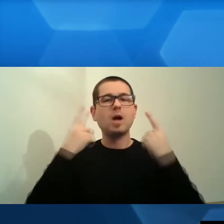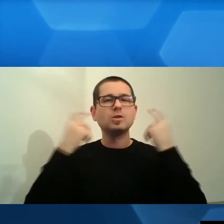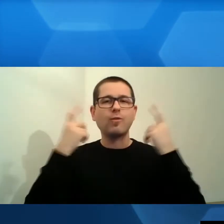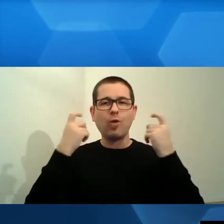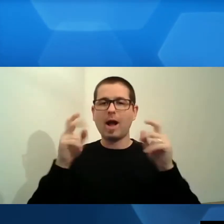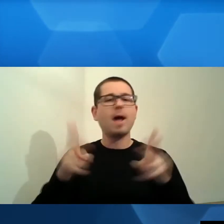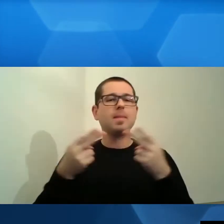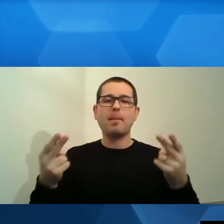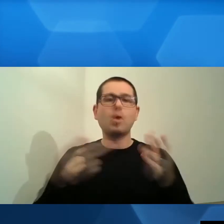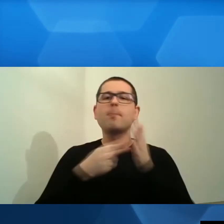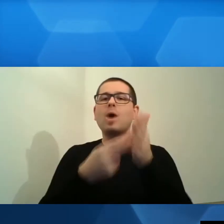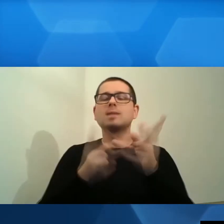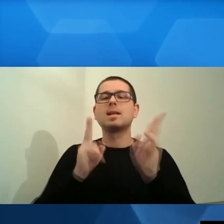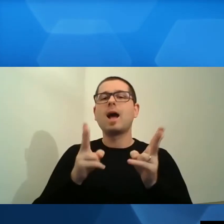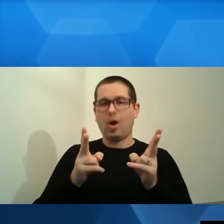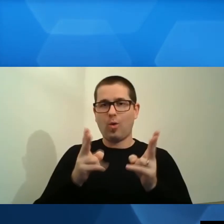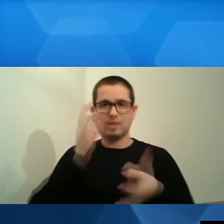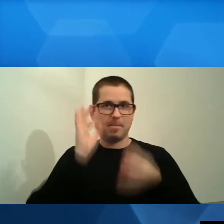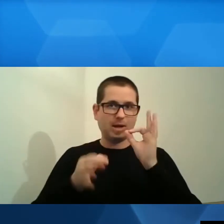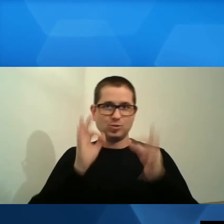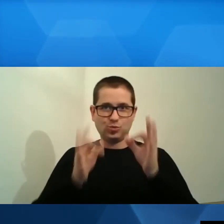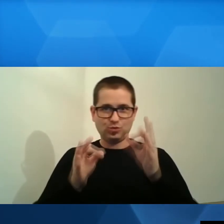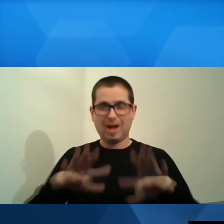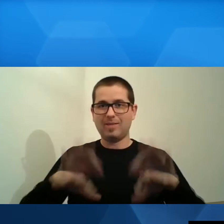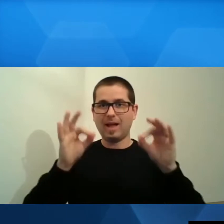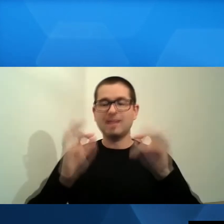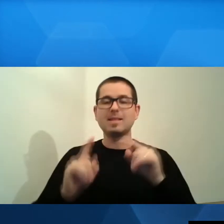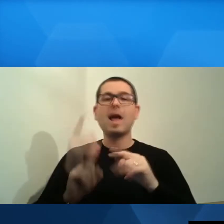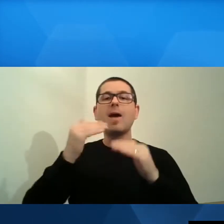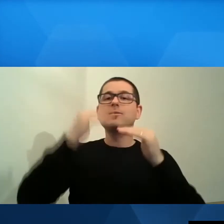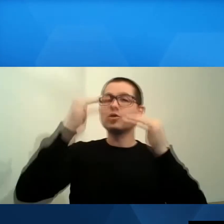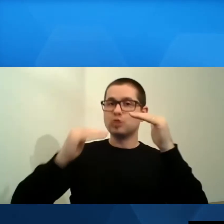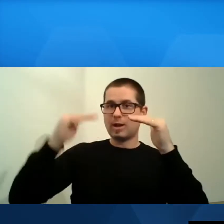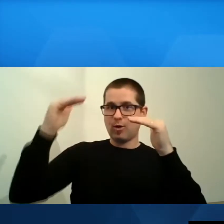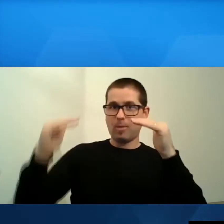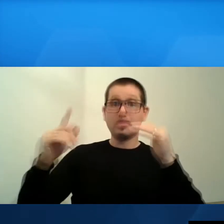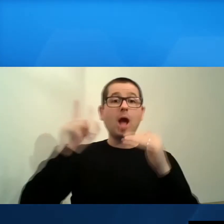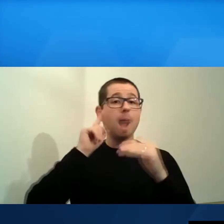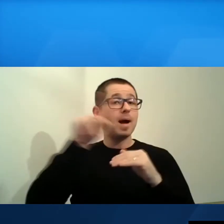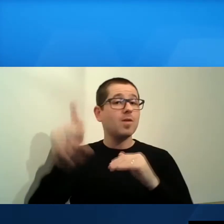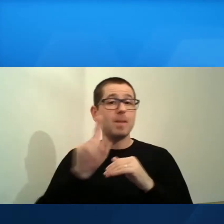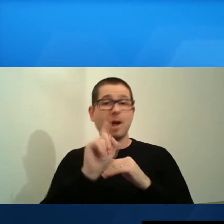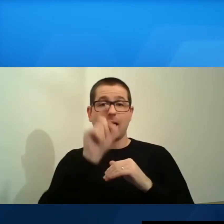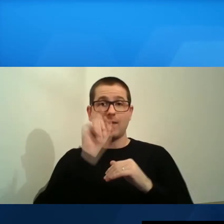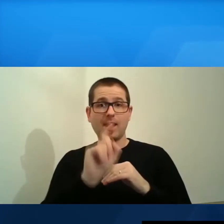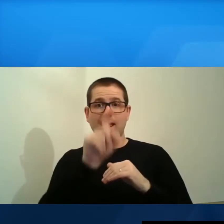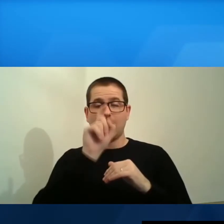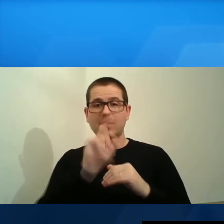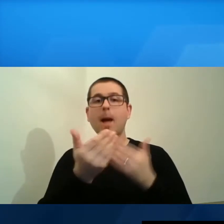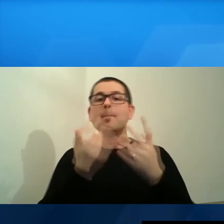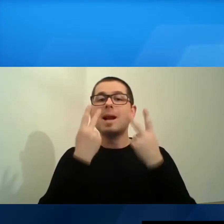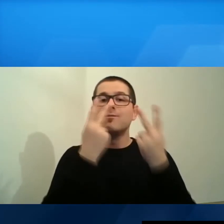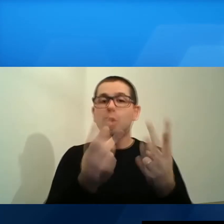je, ko se preizkuša najti višino, ampak načeloma klikate tukaj na ta preview in tukaj